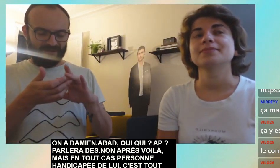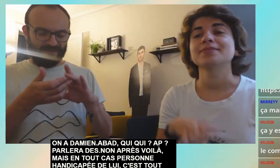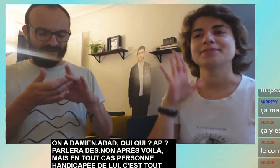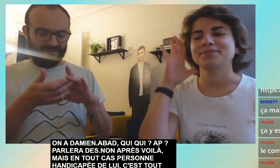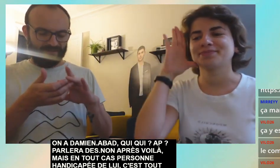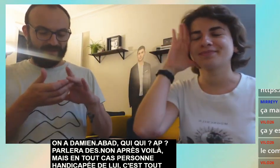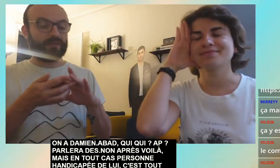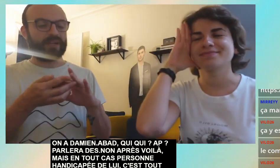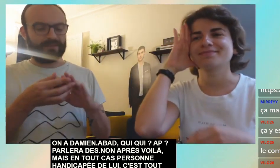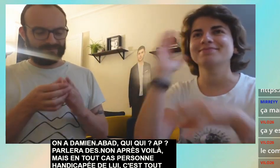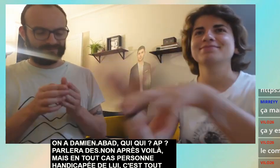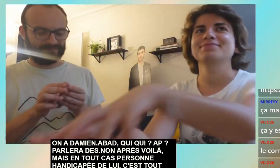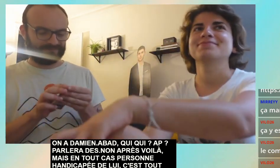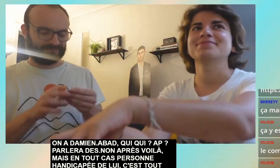Alors, ok.